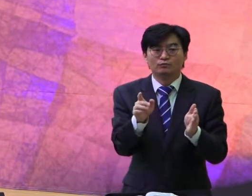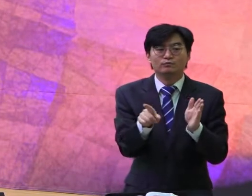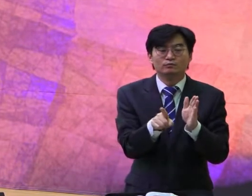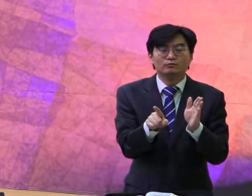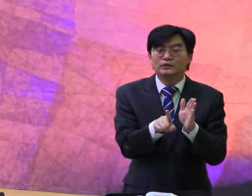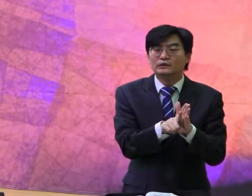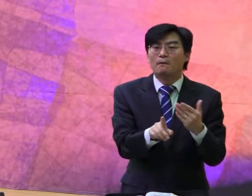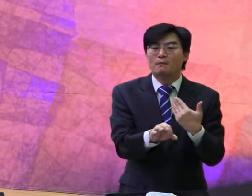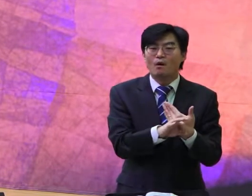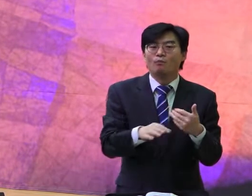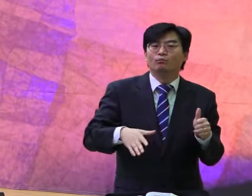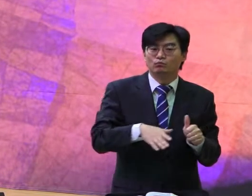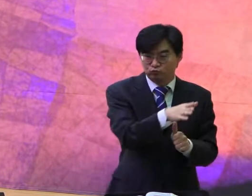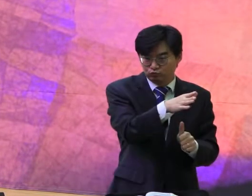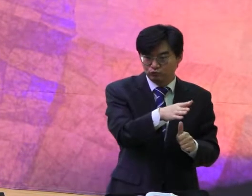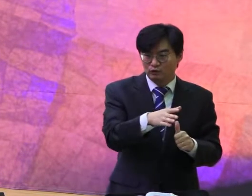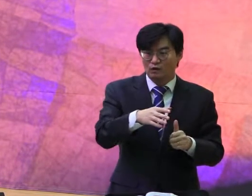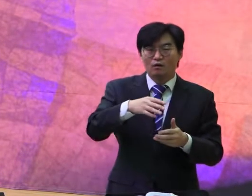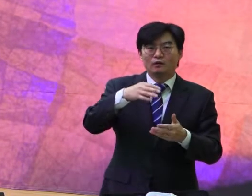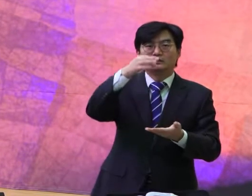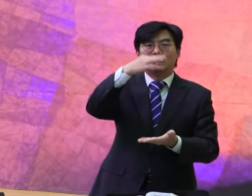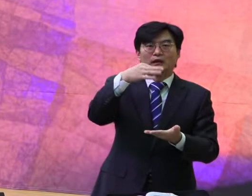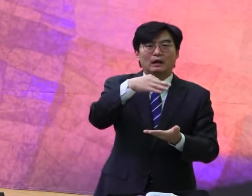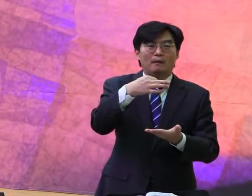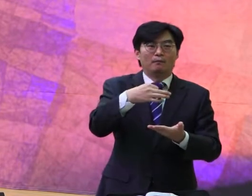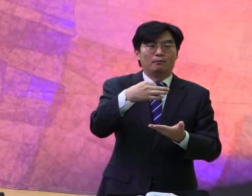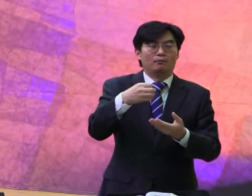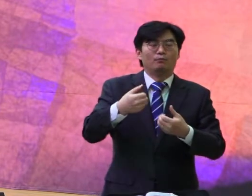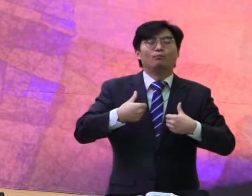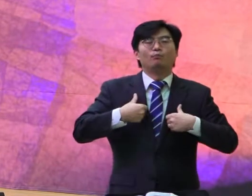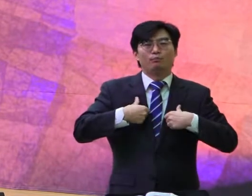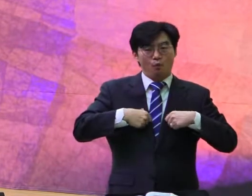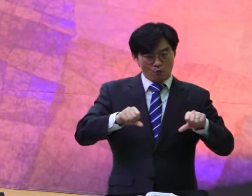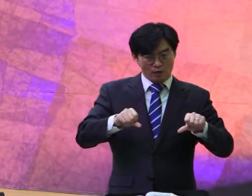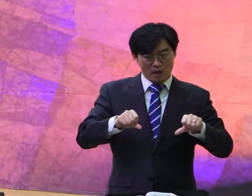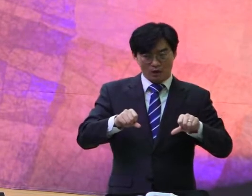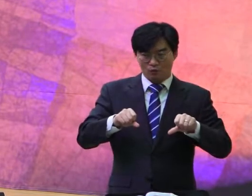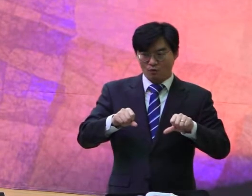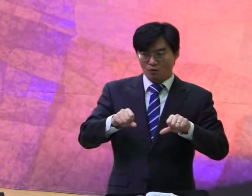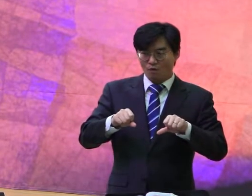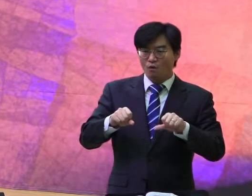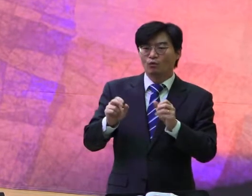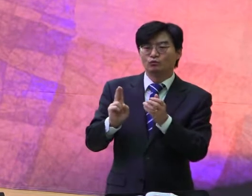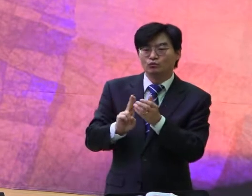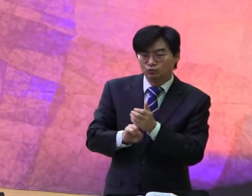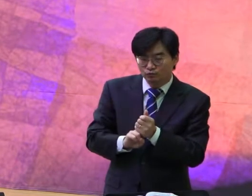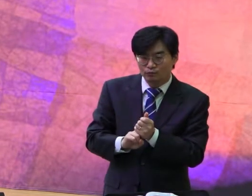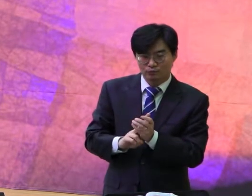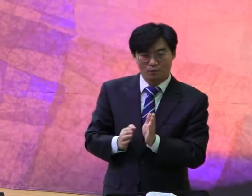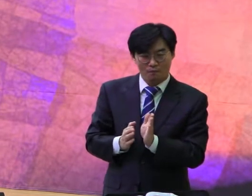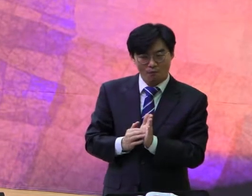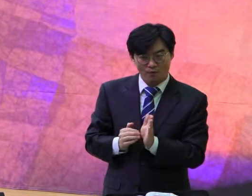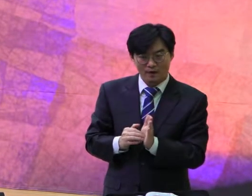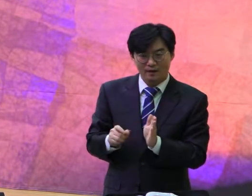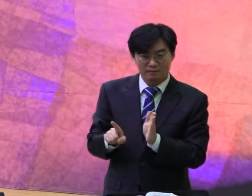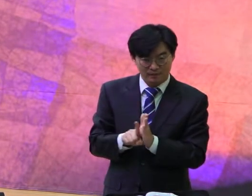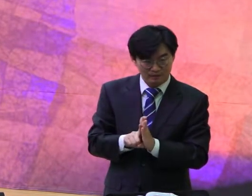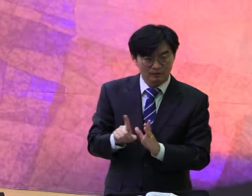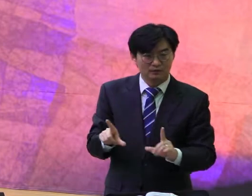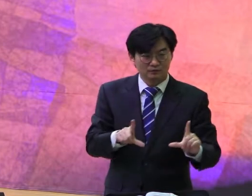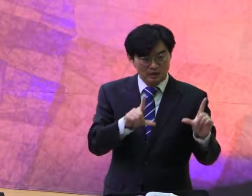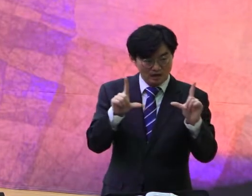버리고 재산도 포기하고 지하 공동묘지로 들어가서 거기서 평생을 살았고 거기서